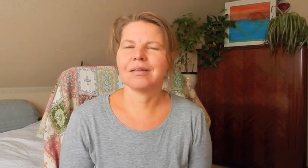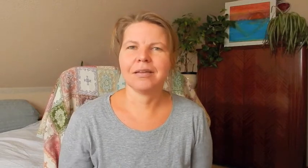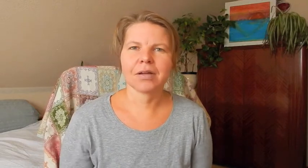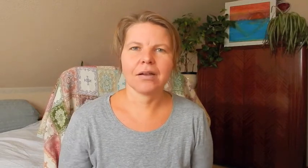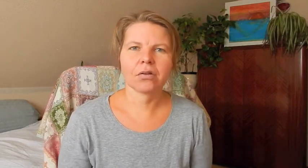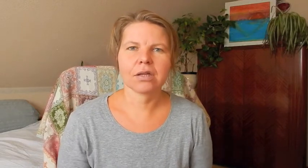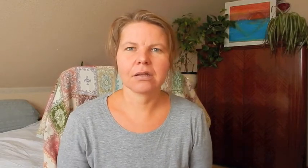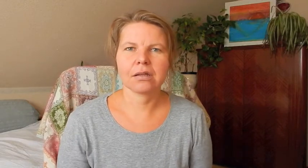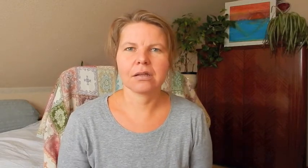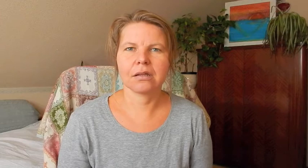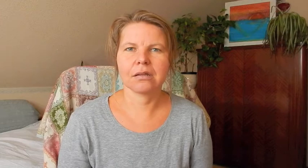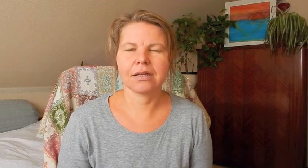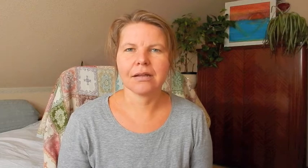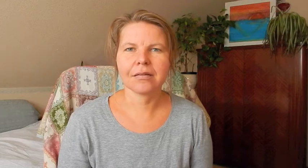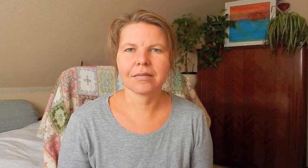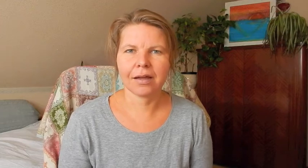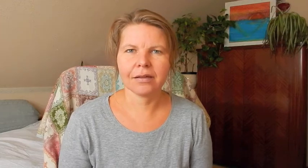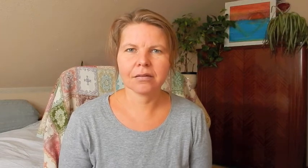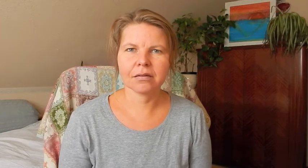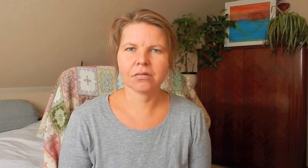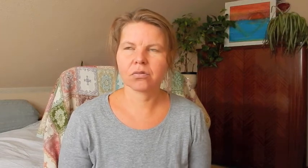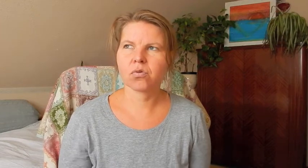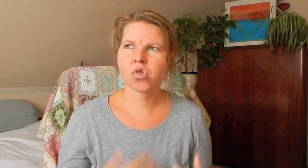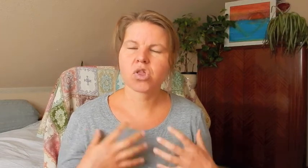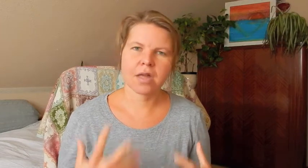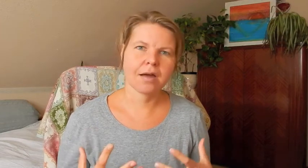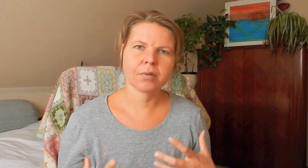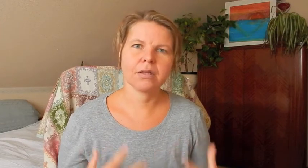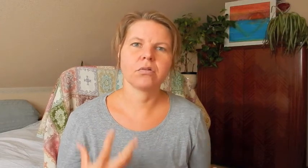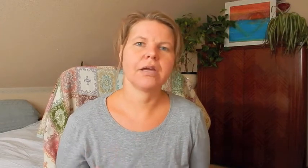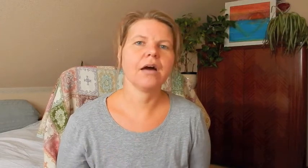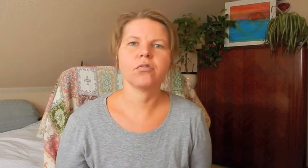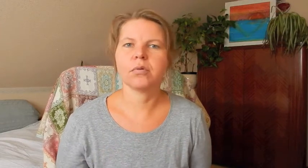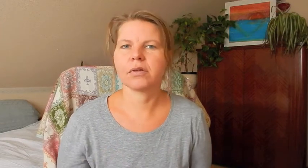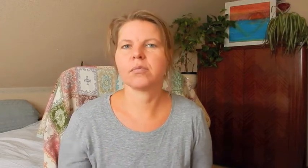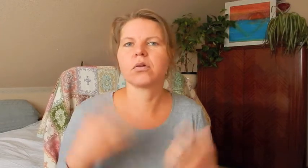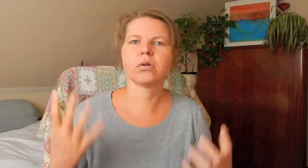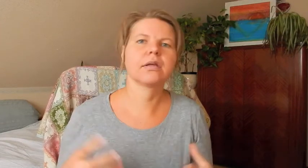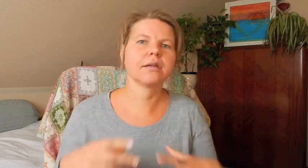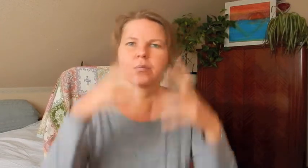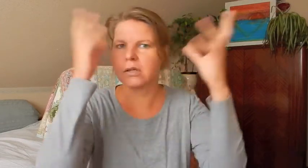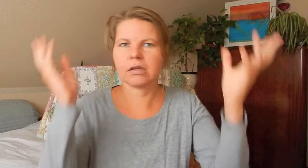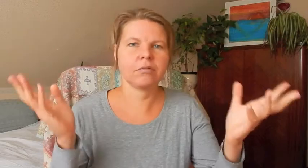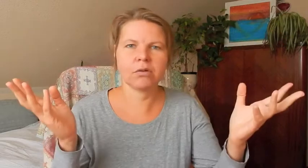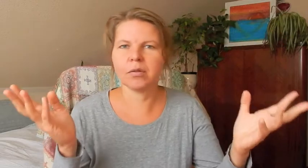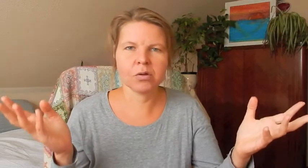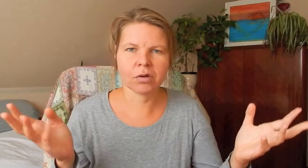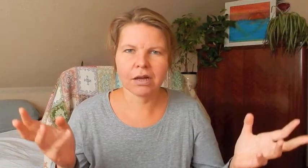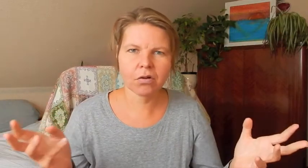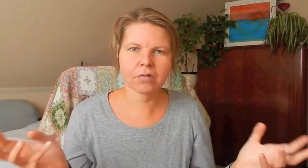das Leben kann doch nicht die ganze Zeit so stark mich hin und her wirbeln. Wenn es mir gut geht, dann bin ich irgendwie himmelhoch jauchzend